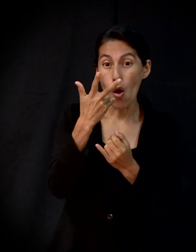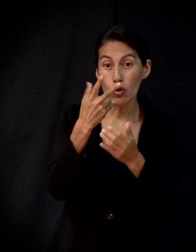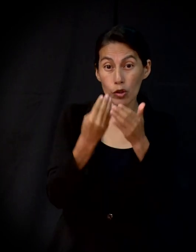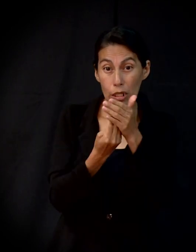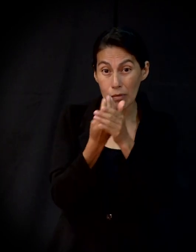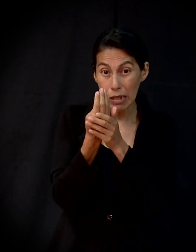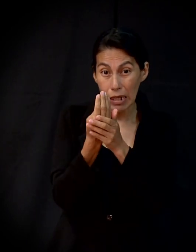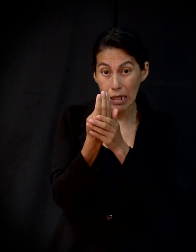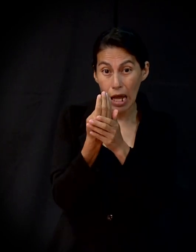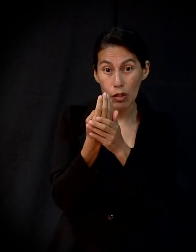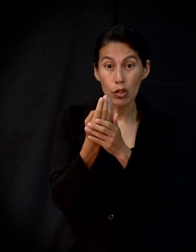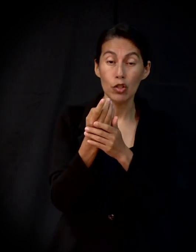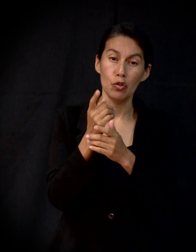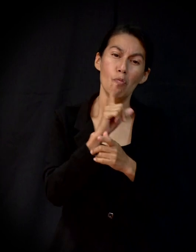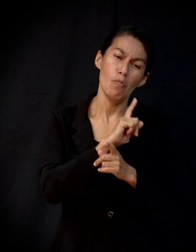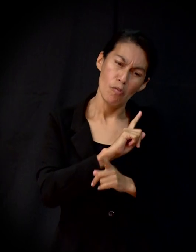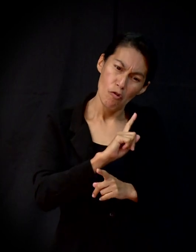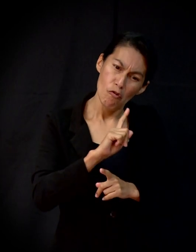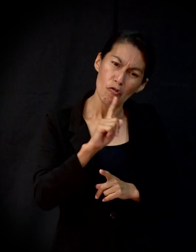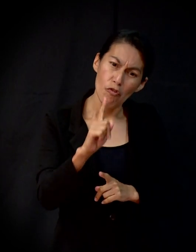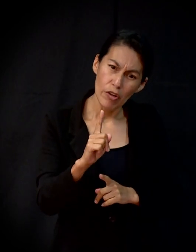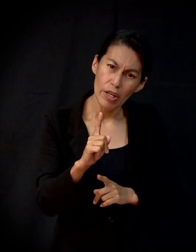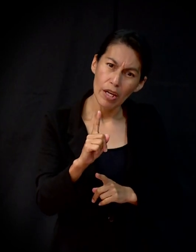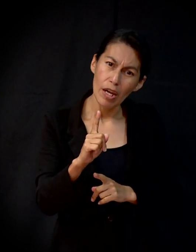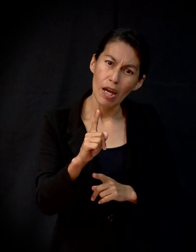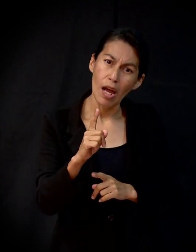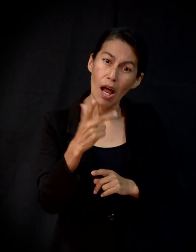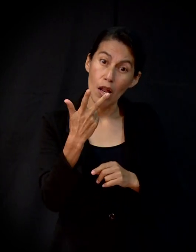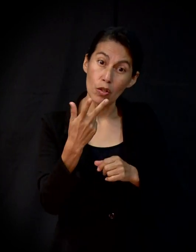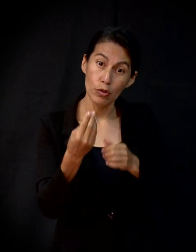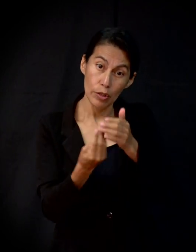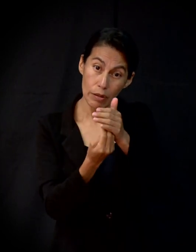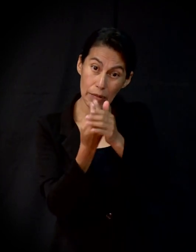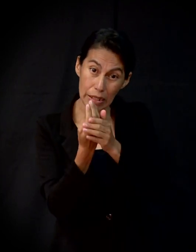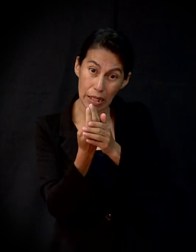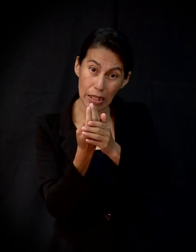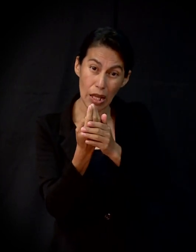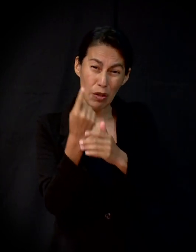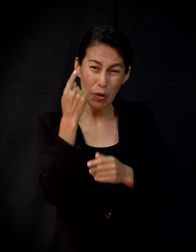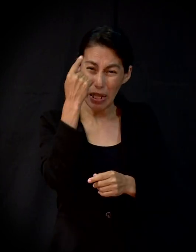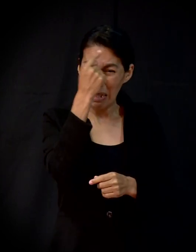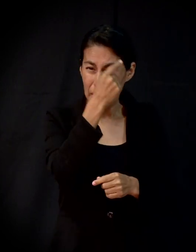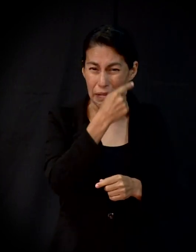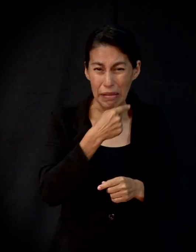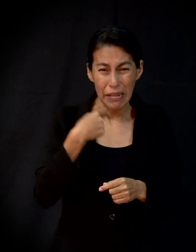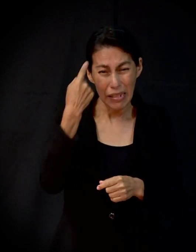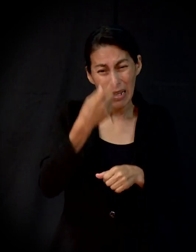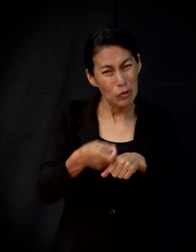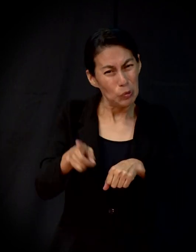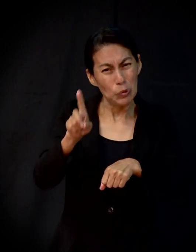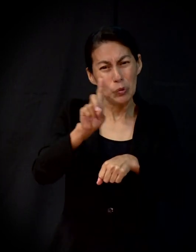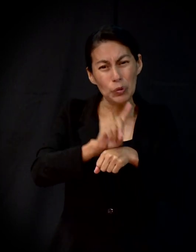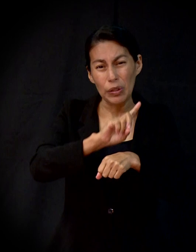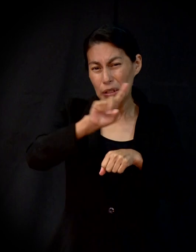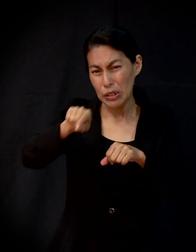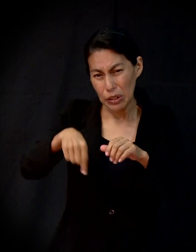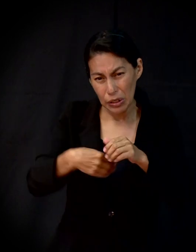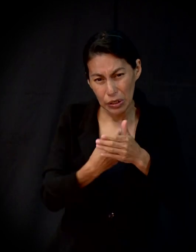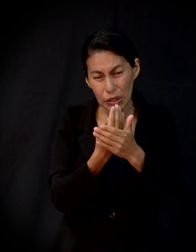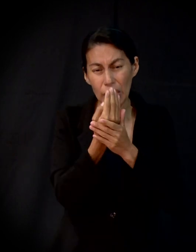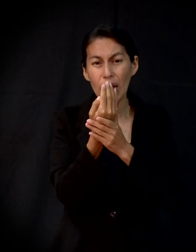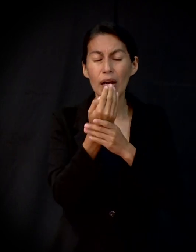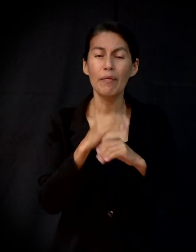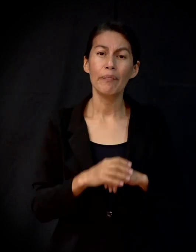Entonces, llegué justo a la reunión. Y estuve ahí todo el día porque fue muy intensivo el trabajo